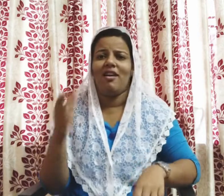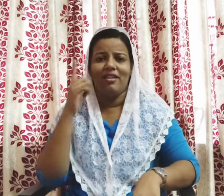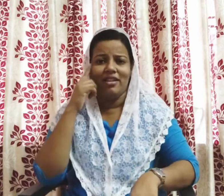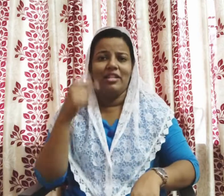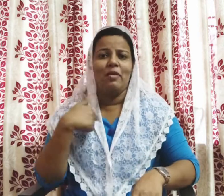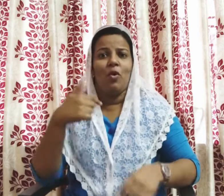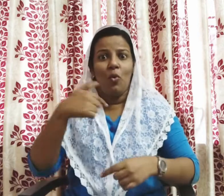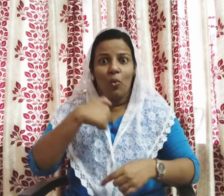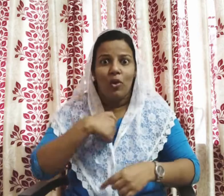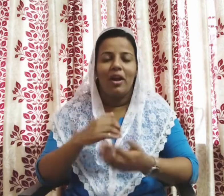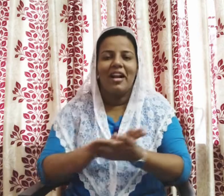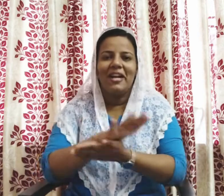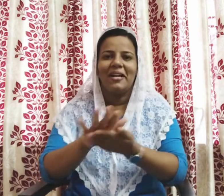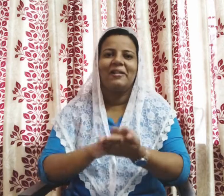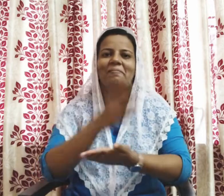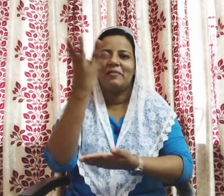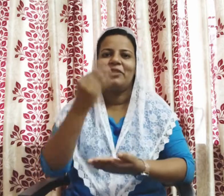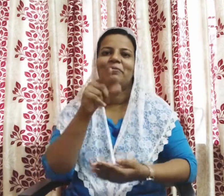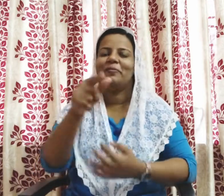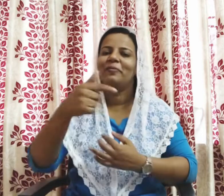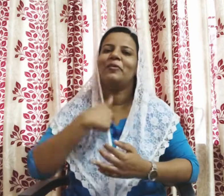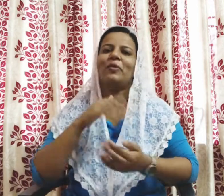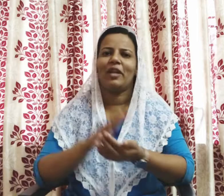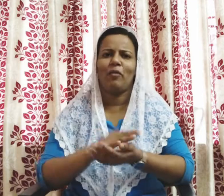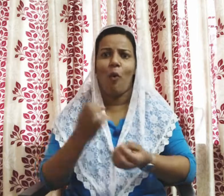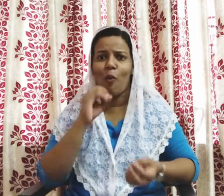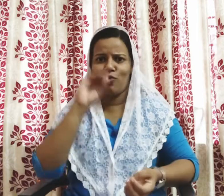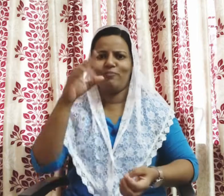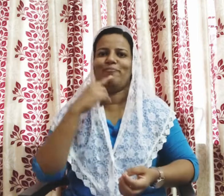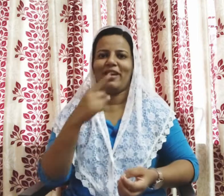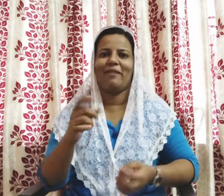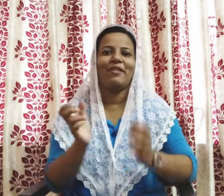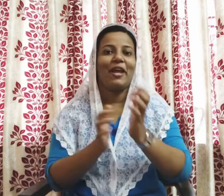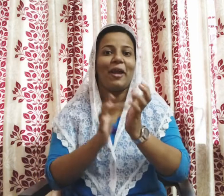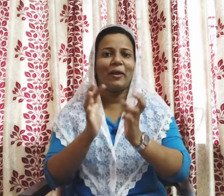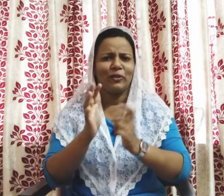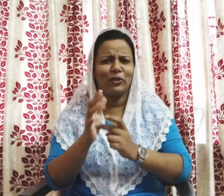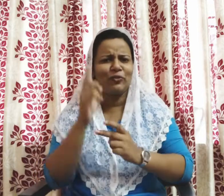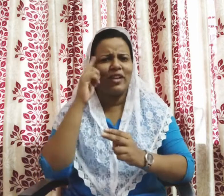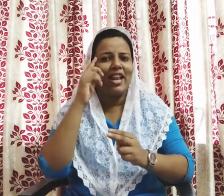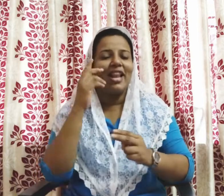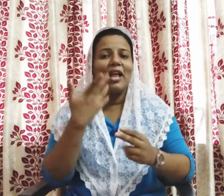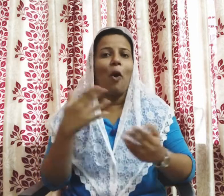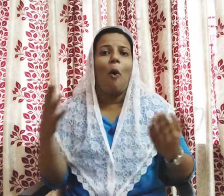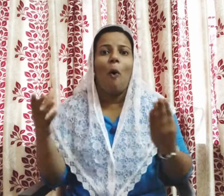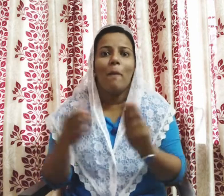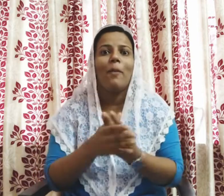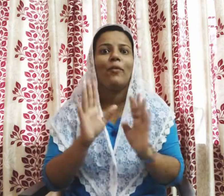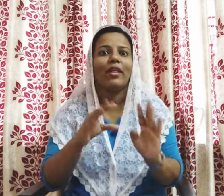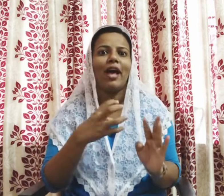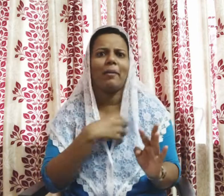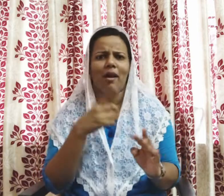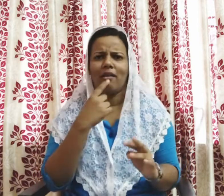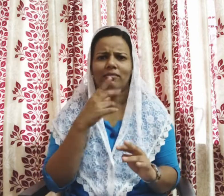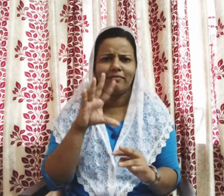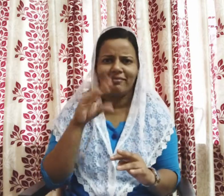ഉള്ളിൽ സെയിം ഹോളി സ്പിരിറ്റാണ് വസിക്കുന്നത്. ഉറക്കെ പറഞ്ഞാണ്ട്, യേശുവിൽ വസിച്ച അതേ ആത്മാവ്. ചേർന്ന് പറഞ്ഞ ആരോ